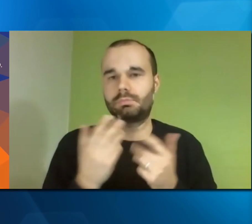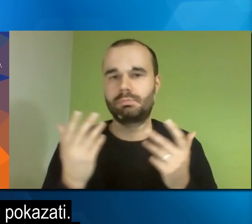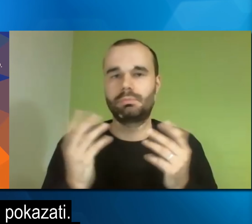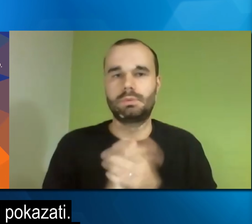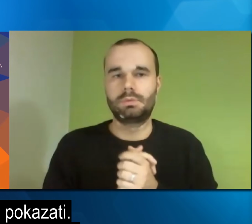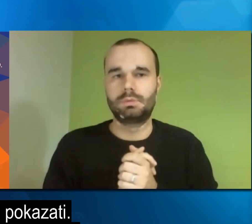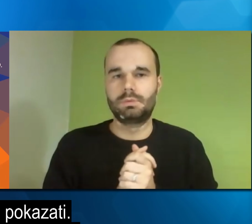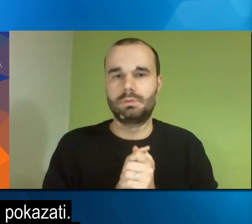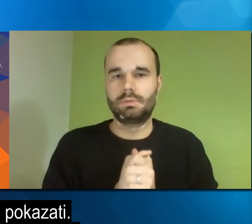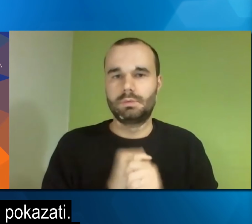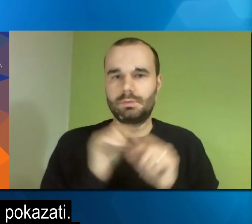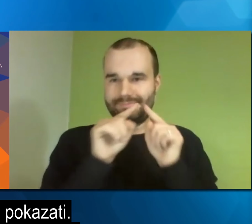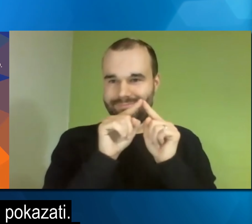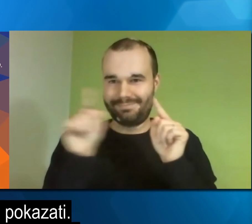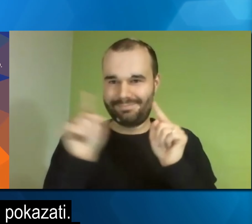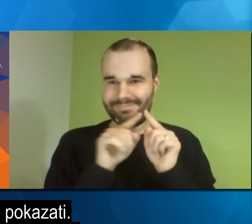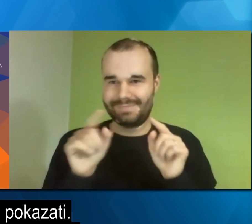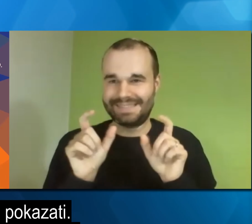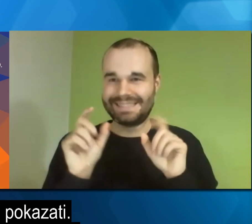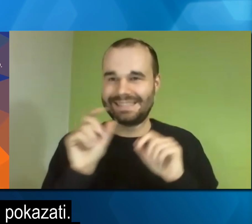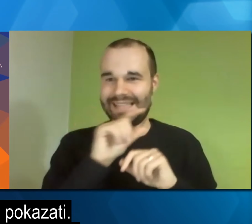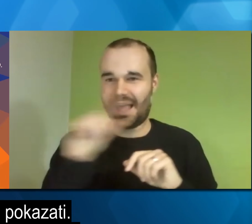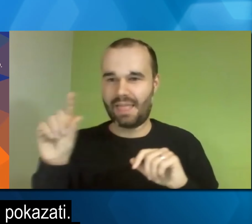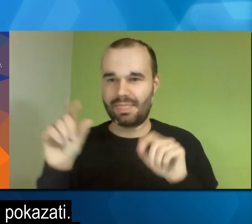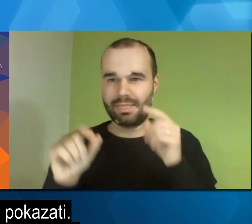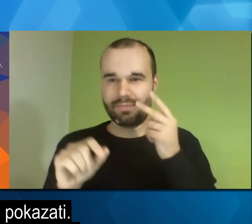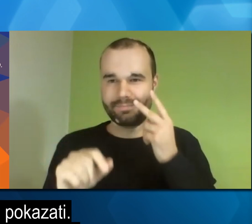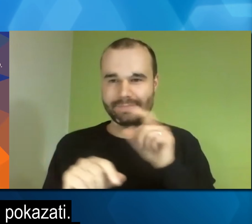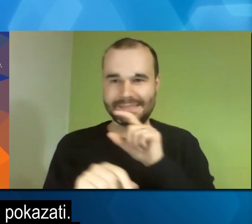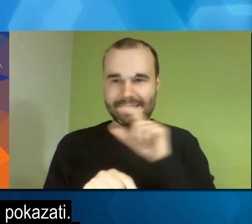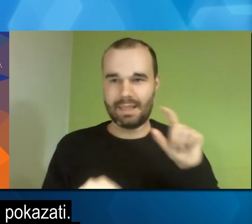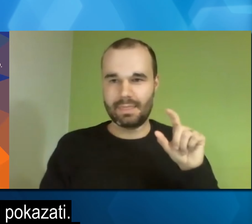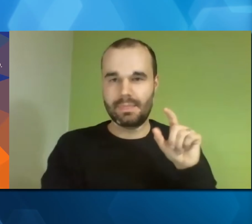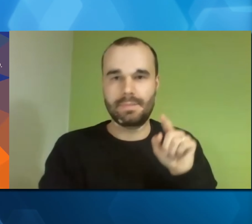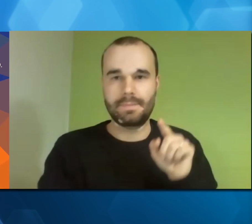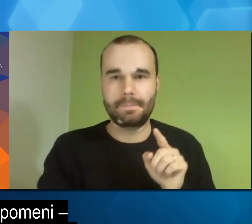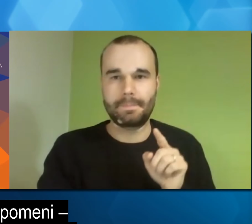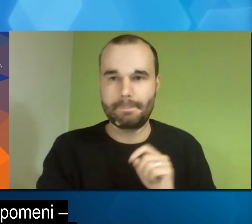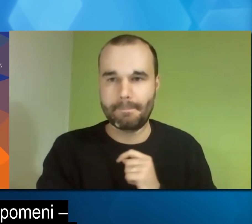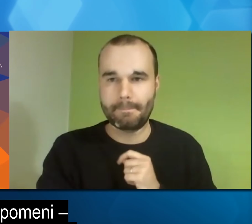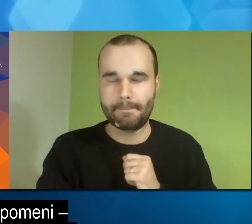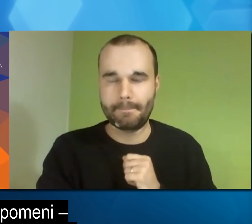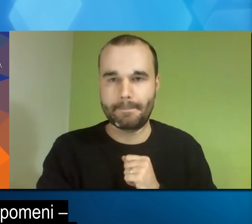ogledate, kar sem vam želel pokazati. Tole, kar pa piše zgoraj, ena misel.